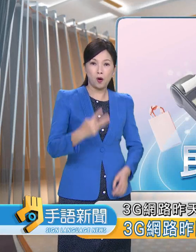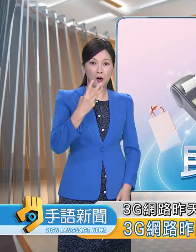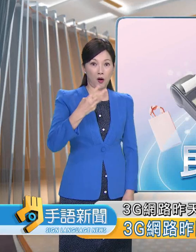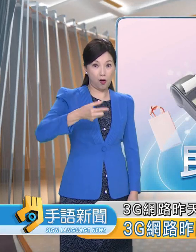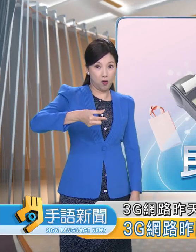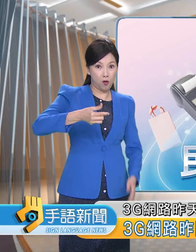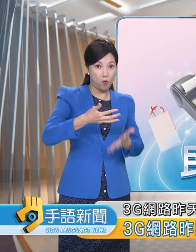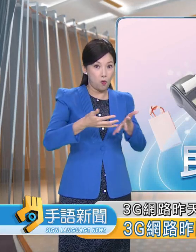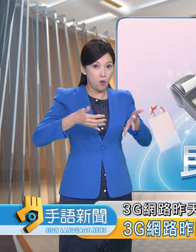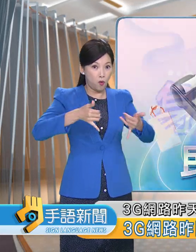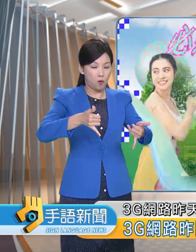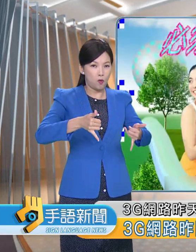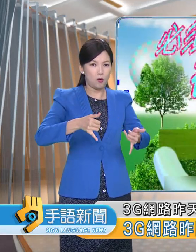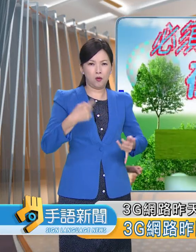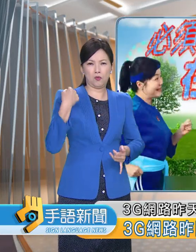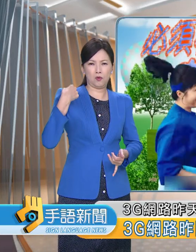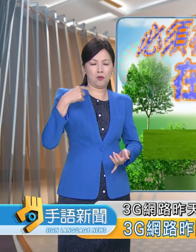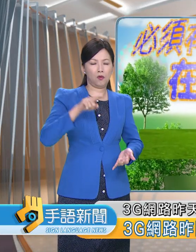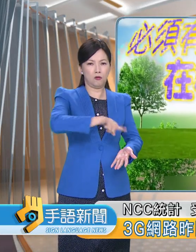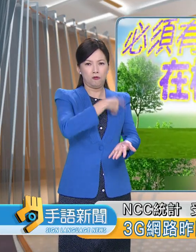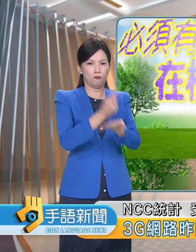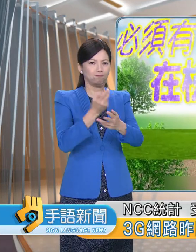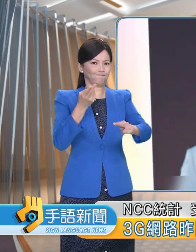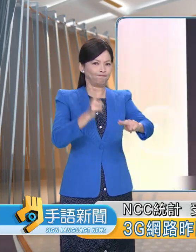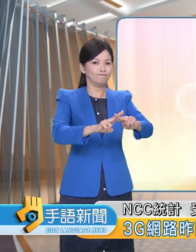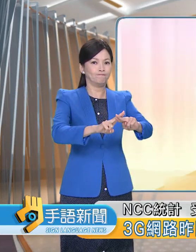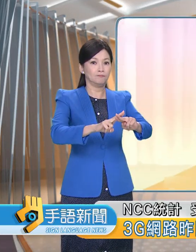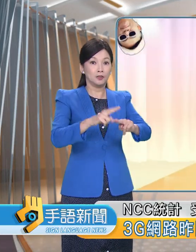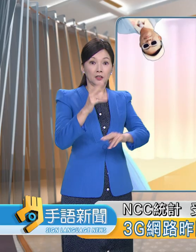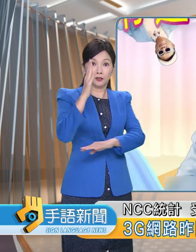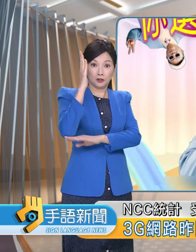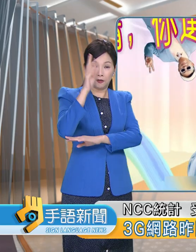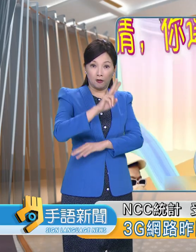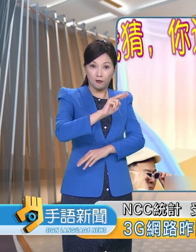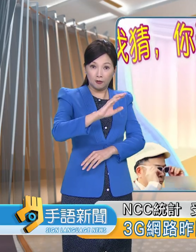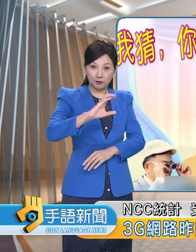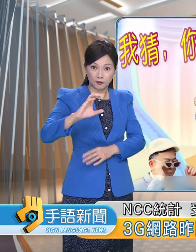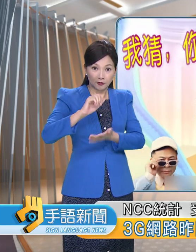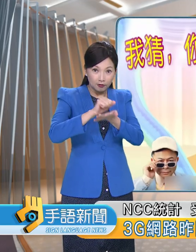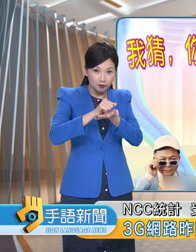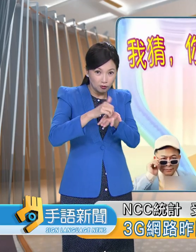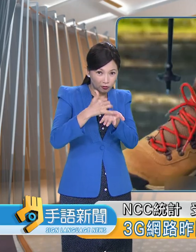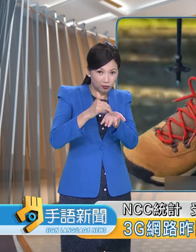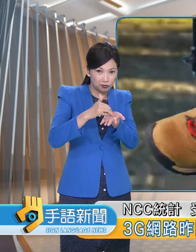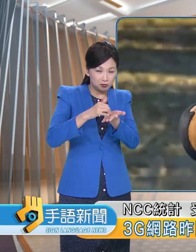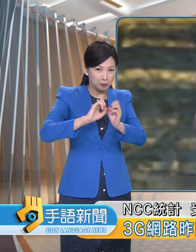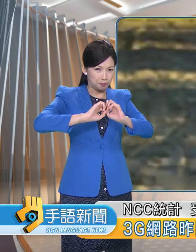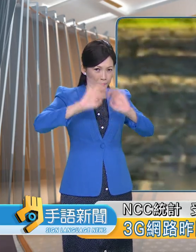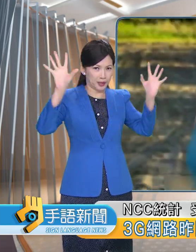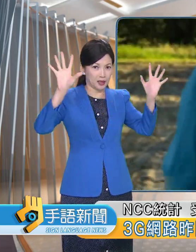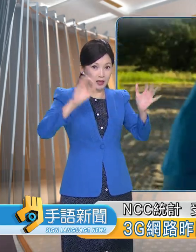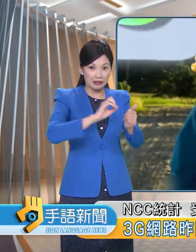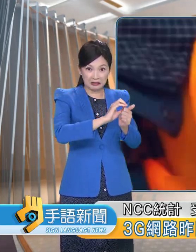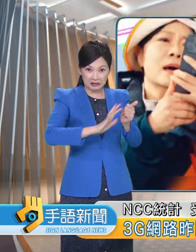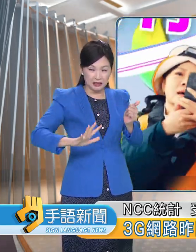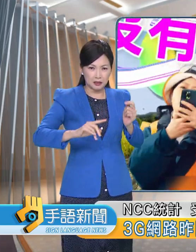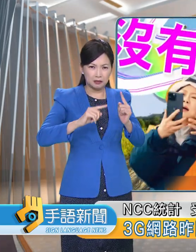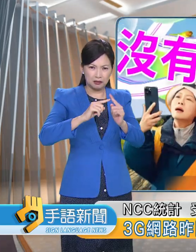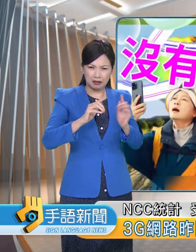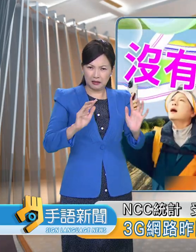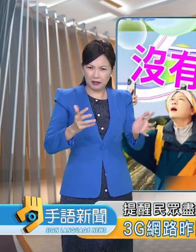3G 网路昨天关闭。 NCC 统计受影响的用户约